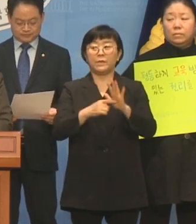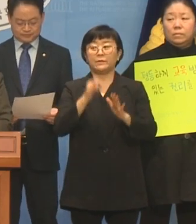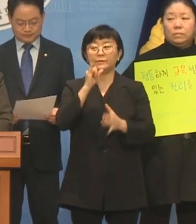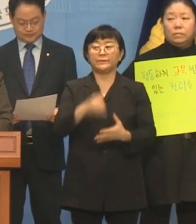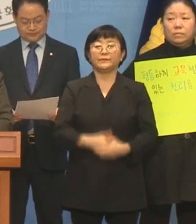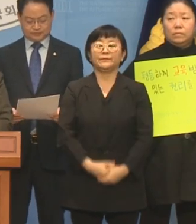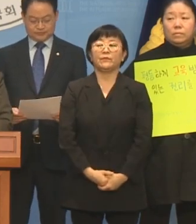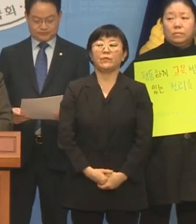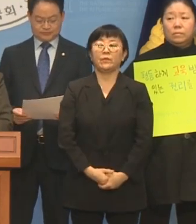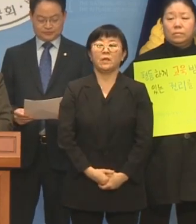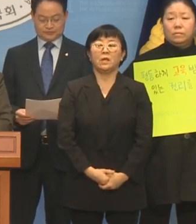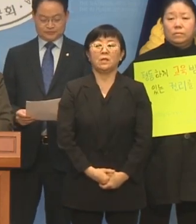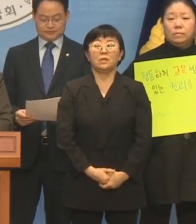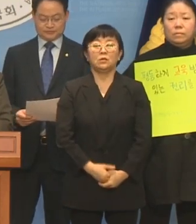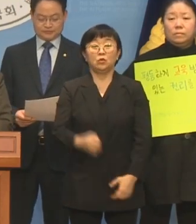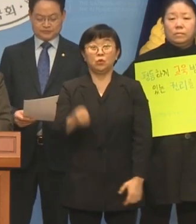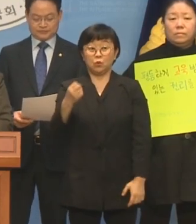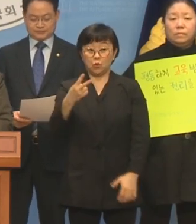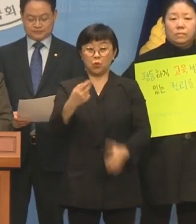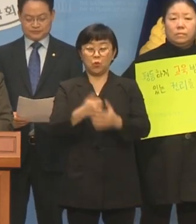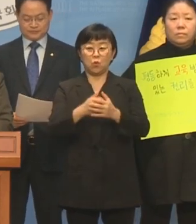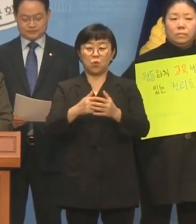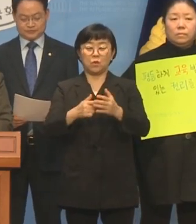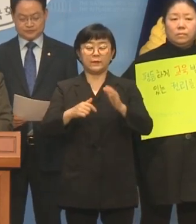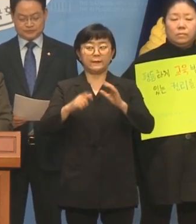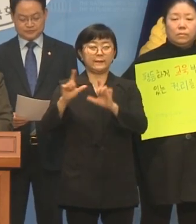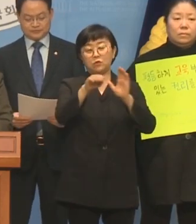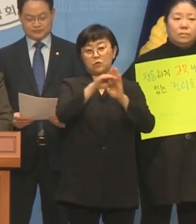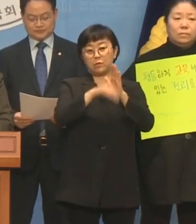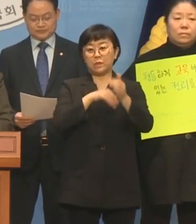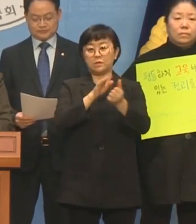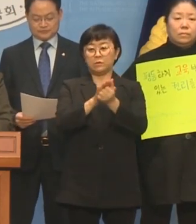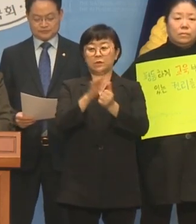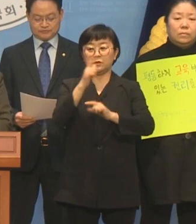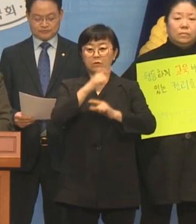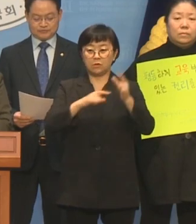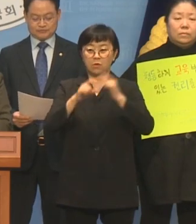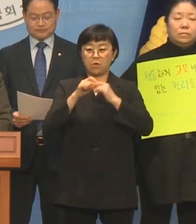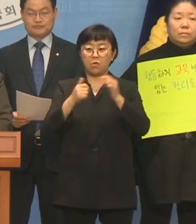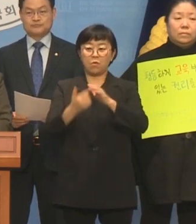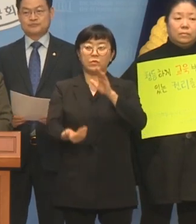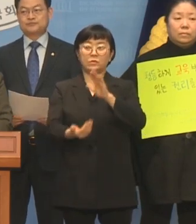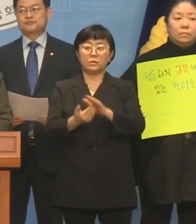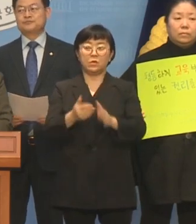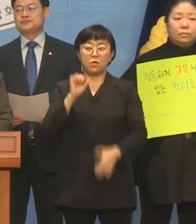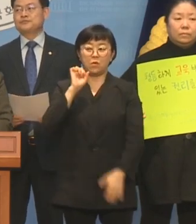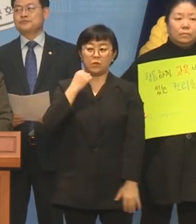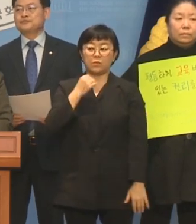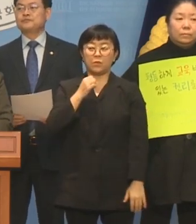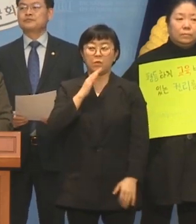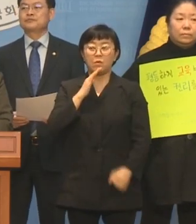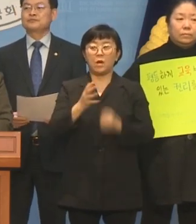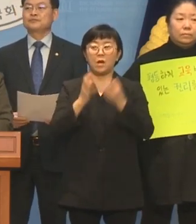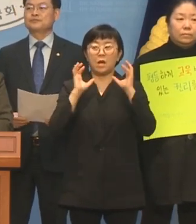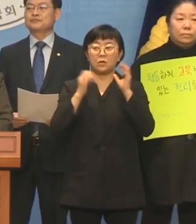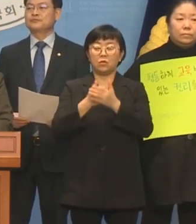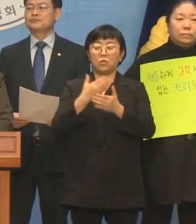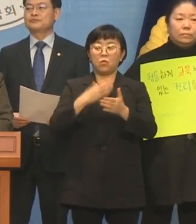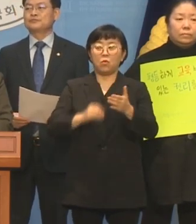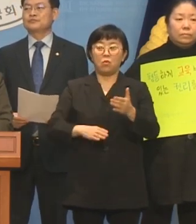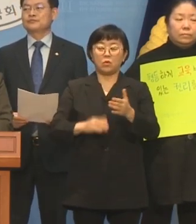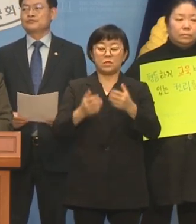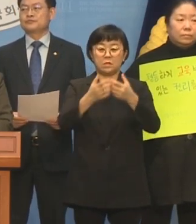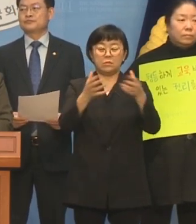보여준다. 경계선 지능인의 세계주기별 지원은 현실에서 구현이 어려울 수밖에 없고 아동은